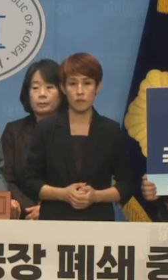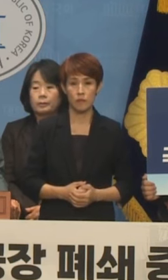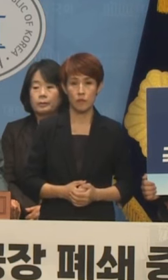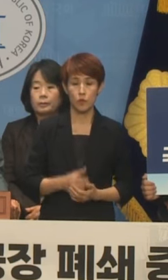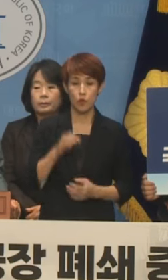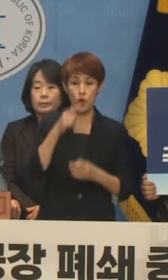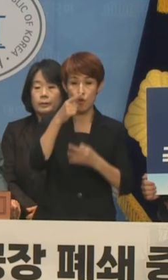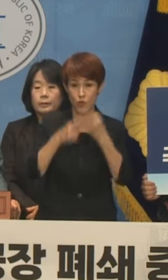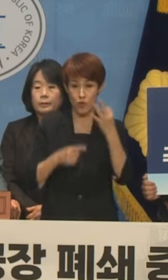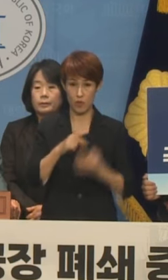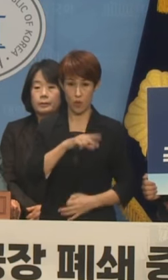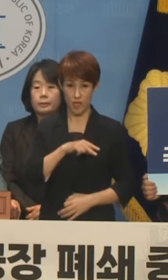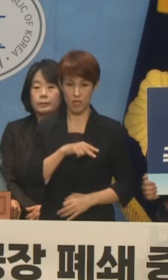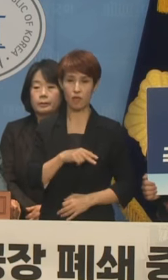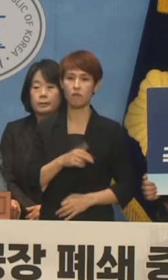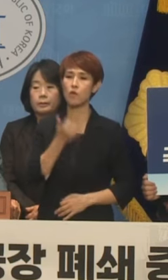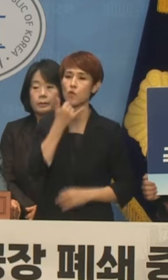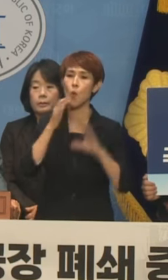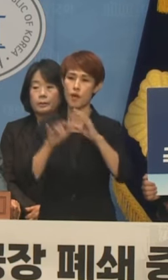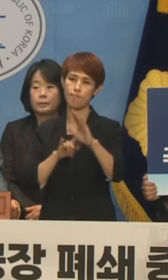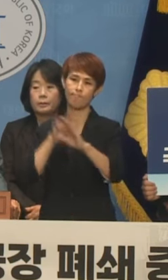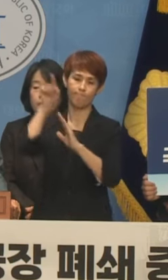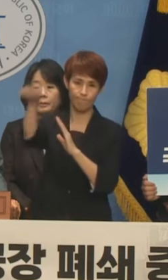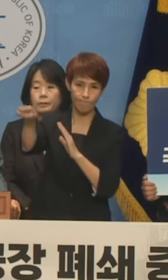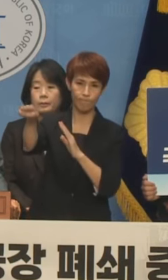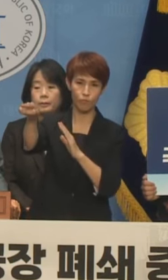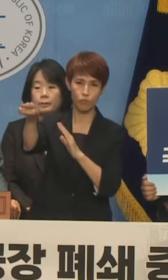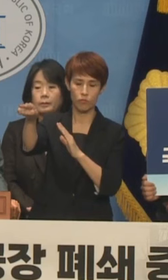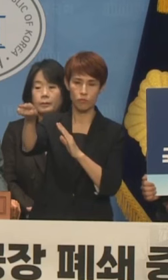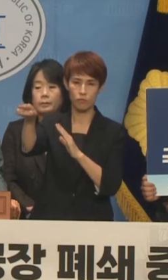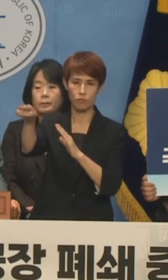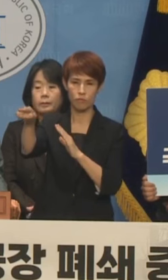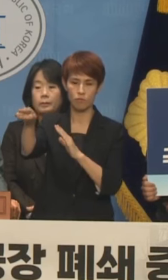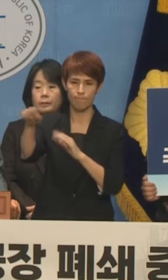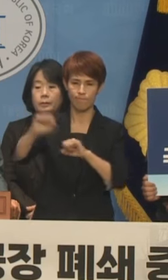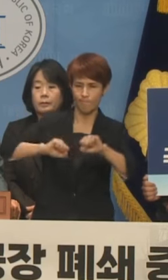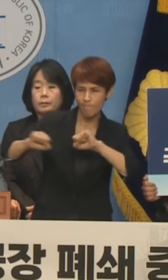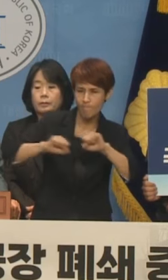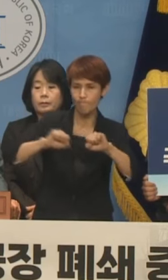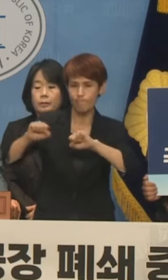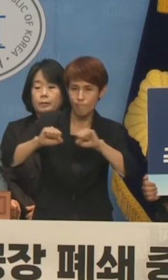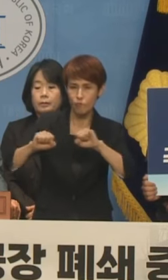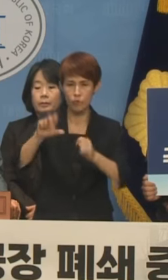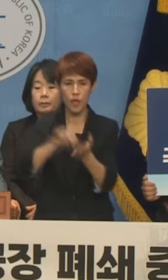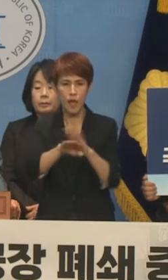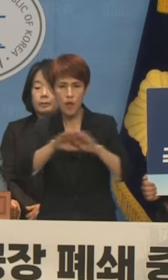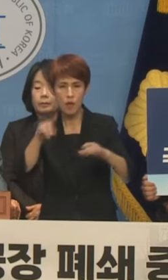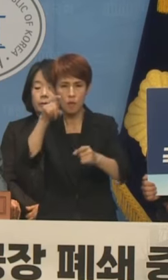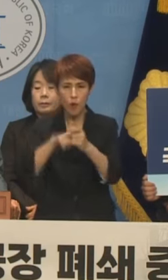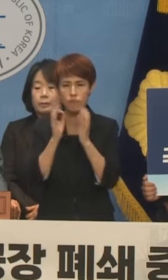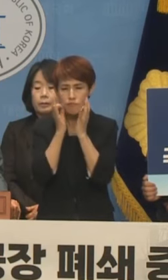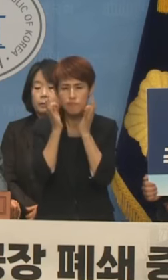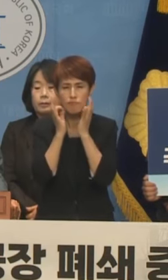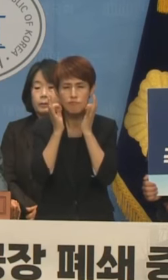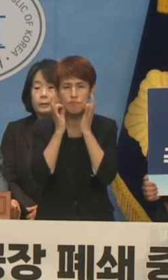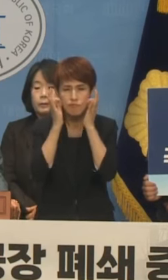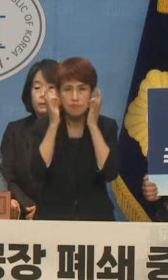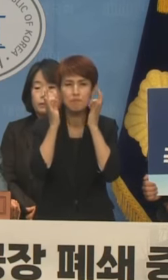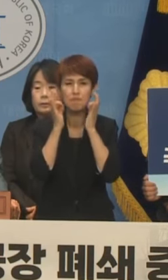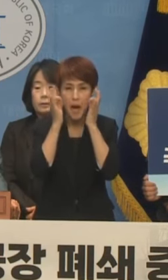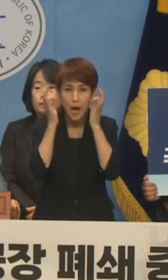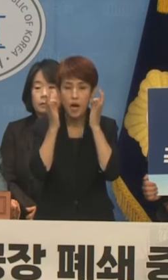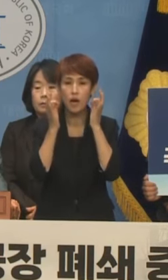의원님께서 독일로 직접 건너가셔서 많은 역할을 통해서 이 문제 해결을 위해서 노력을 해오셨고 또